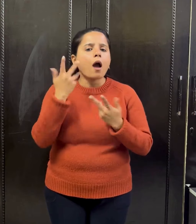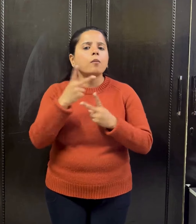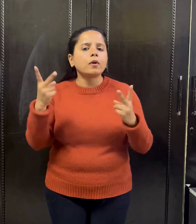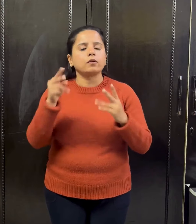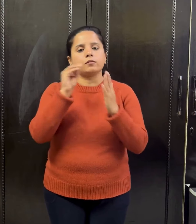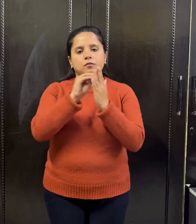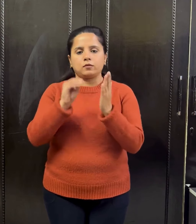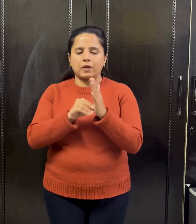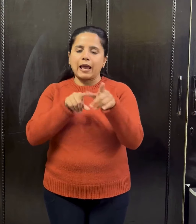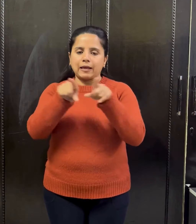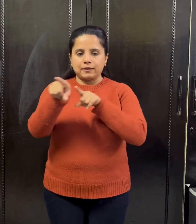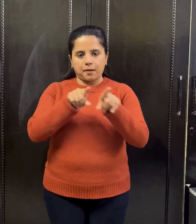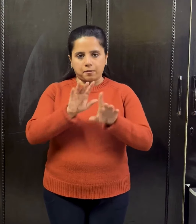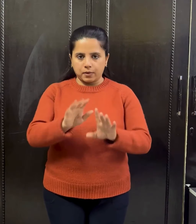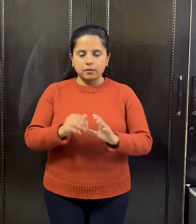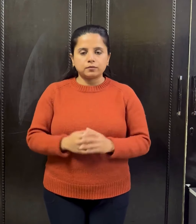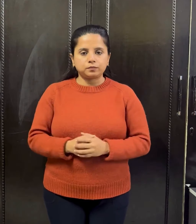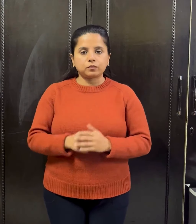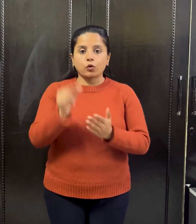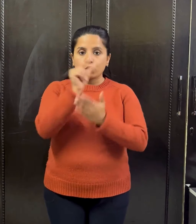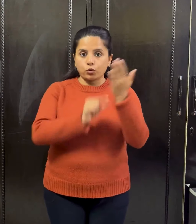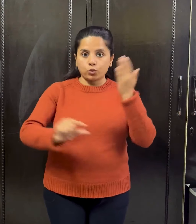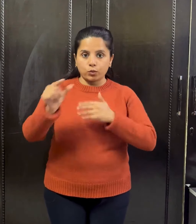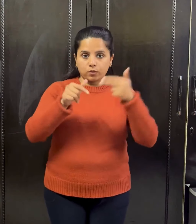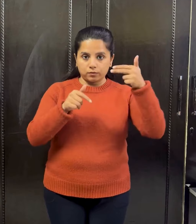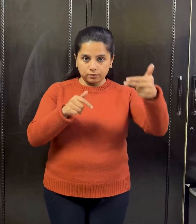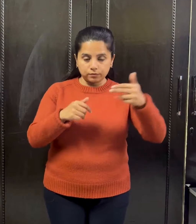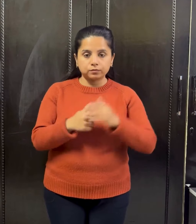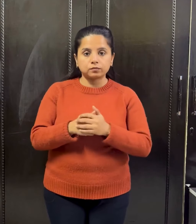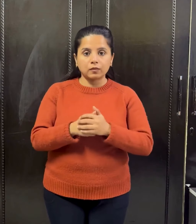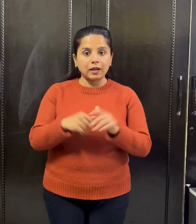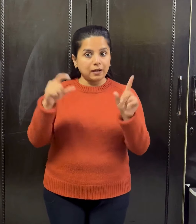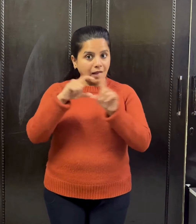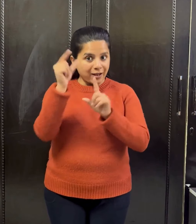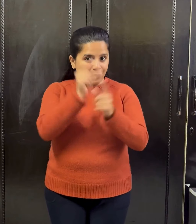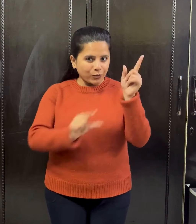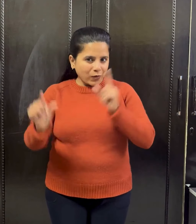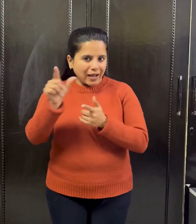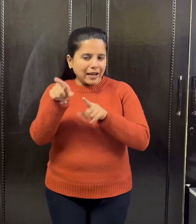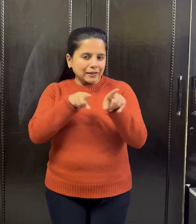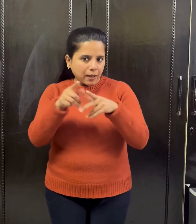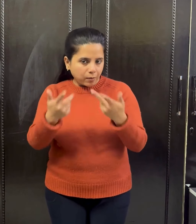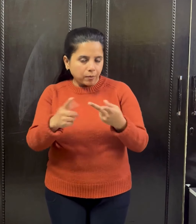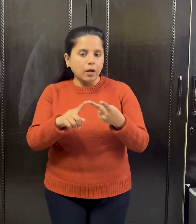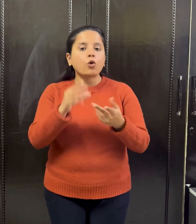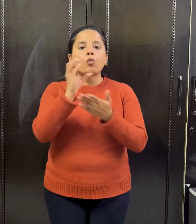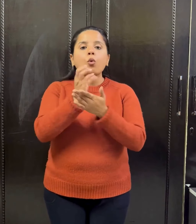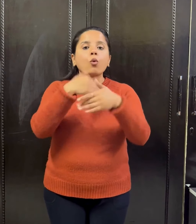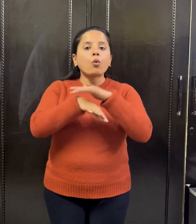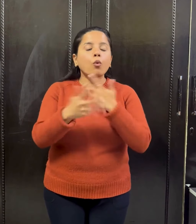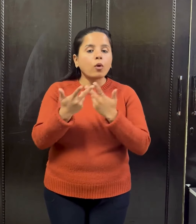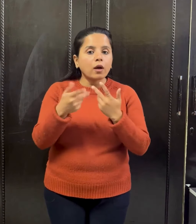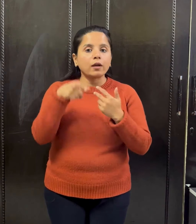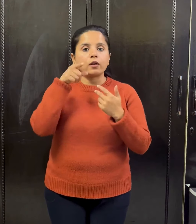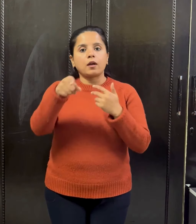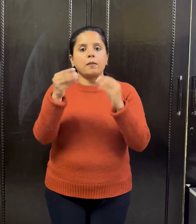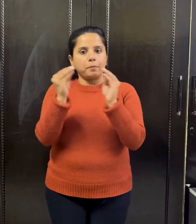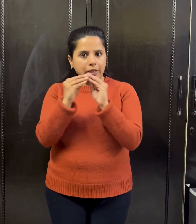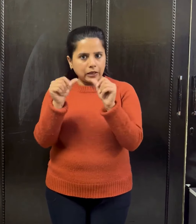उदाहरण के लिए यूनिवर्सिटी, दिल्ली यूनिवर्सिटी, कोर्स बैचलर ऑफ आर्ट्स और